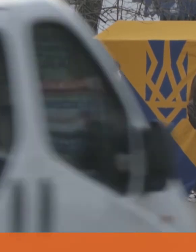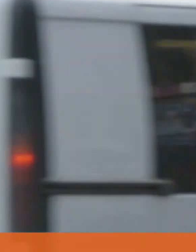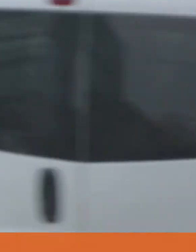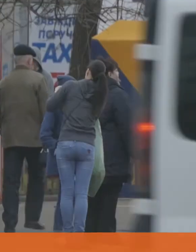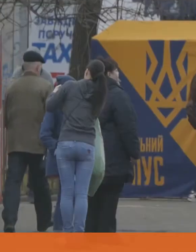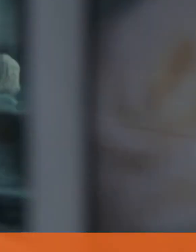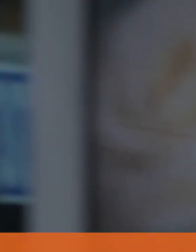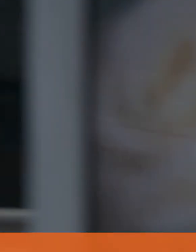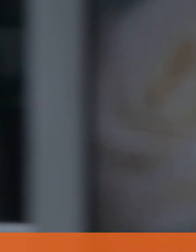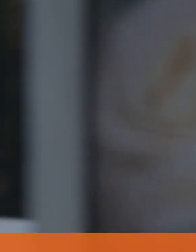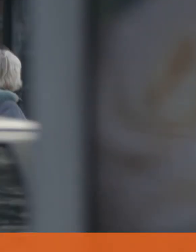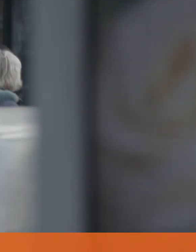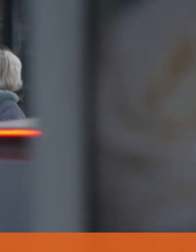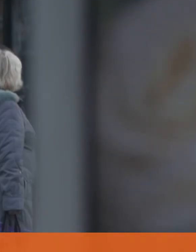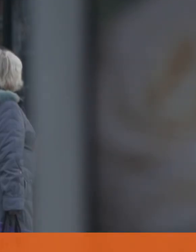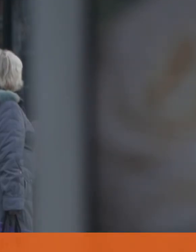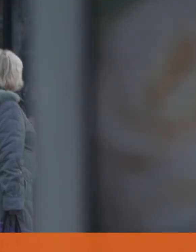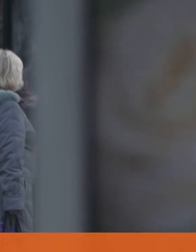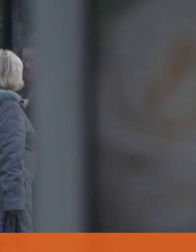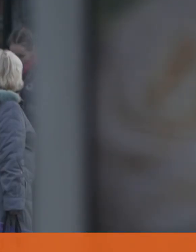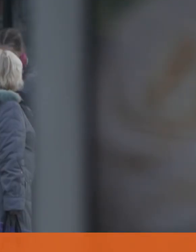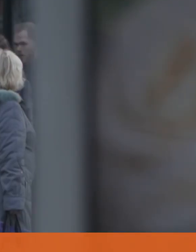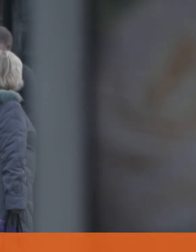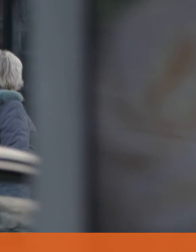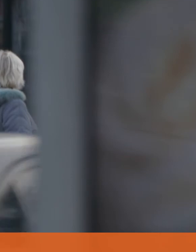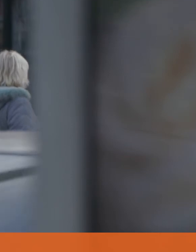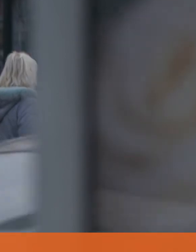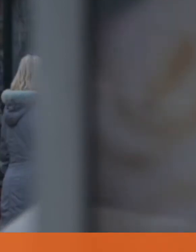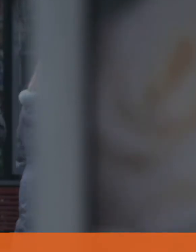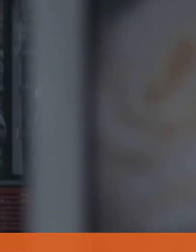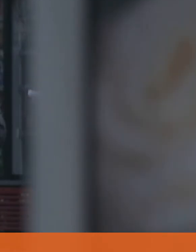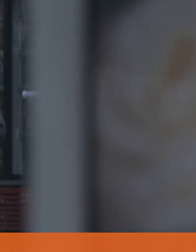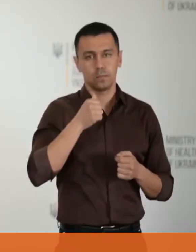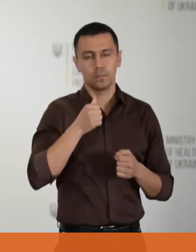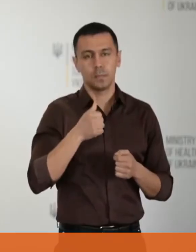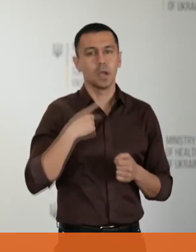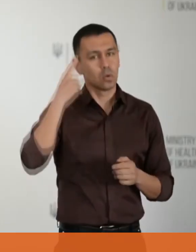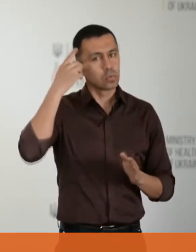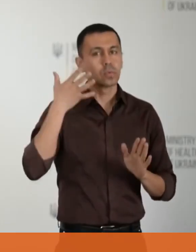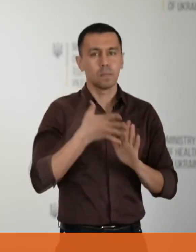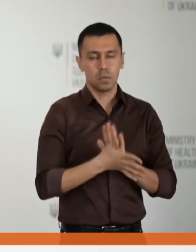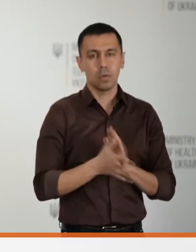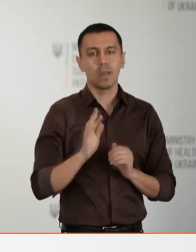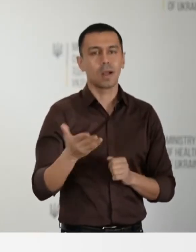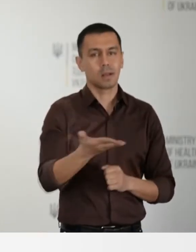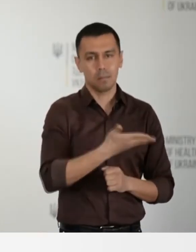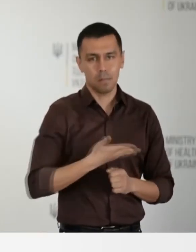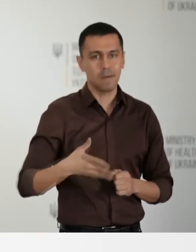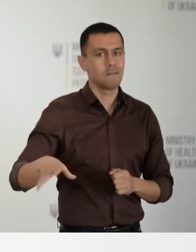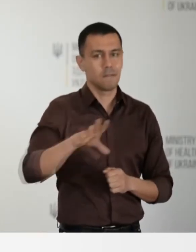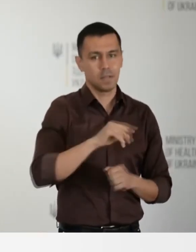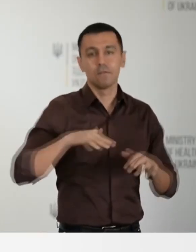українців до загрози, ігноруванні простих правил, що стали частиною життя на планеті. Я розумію, як ми